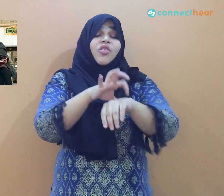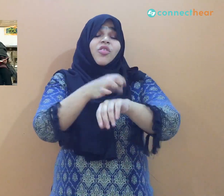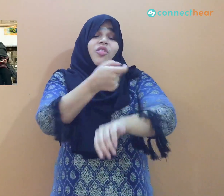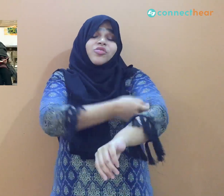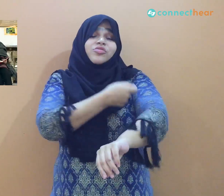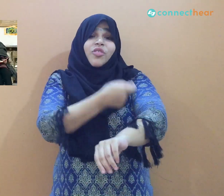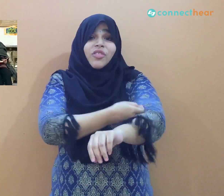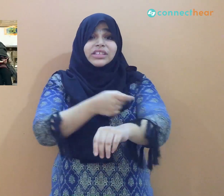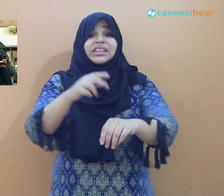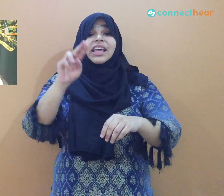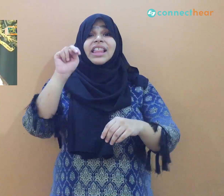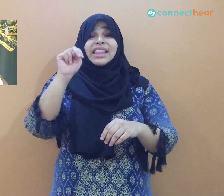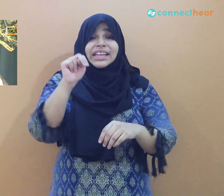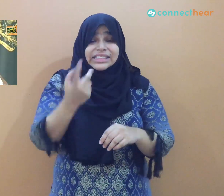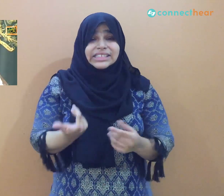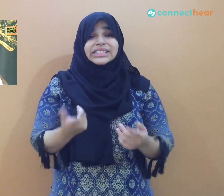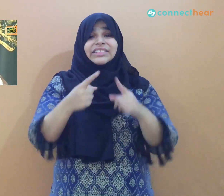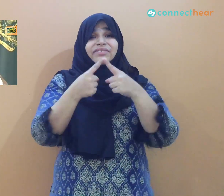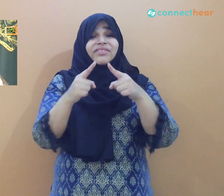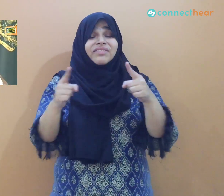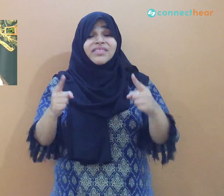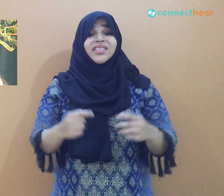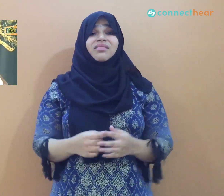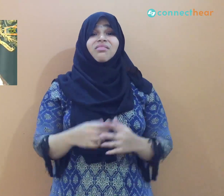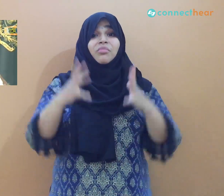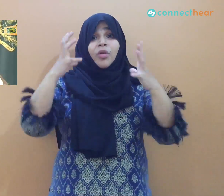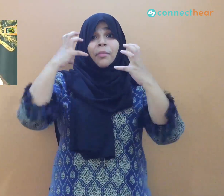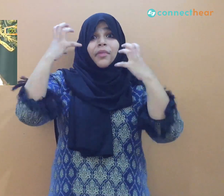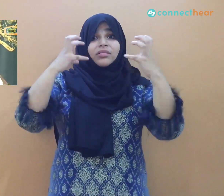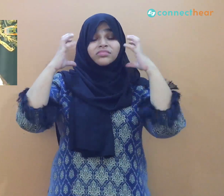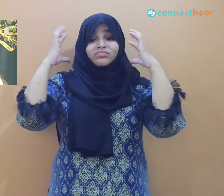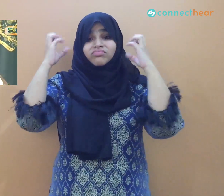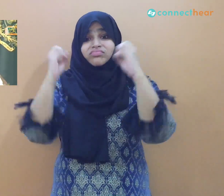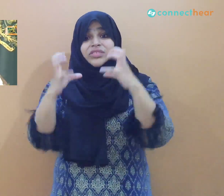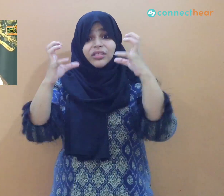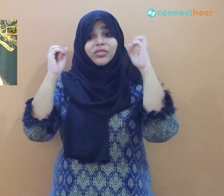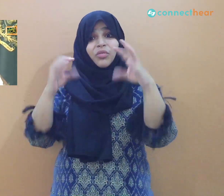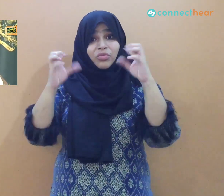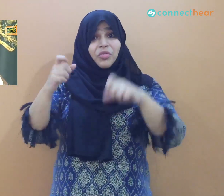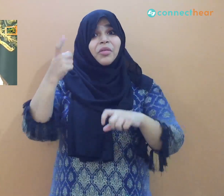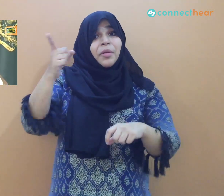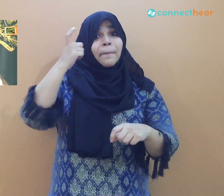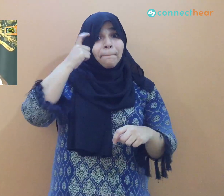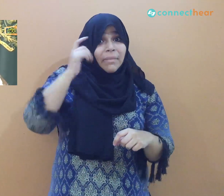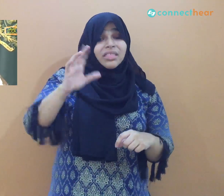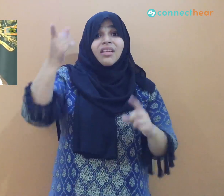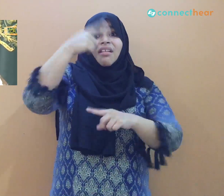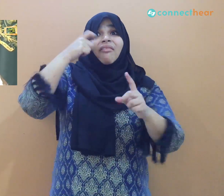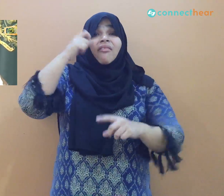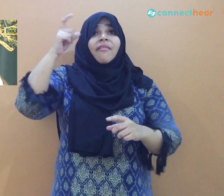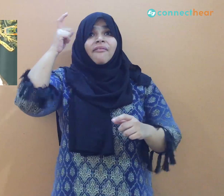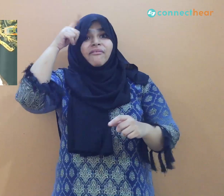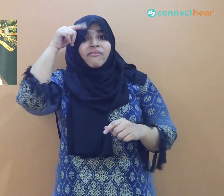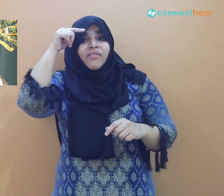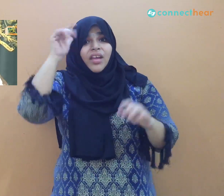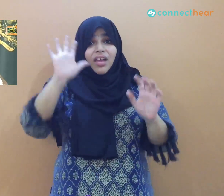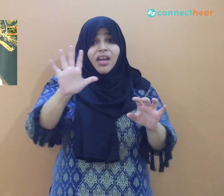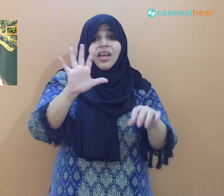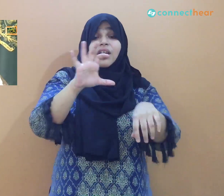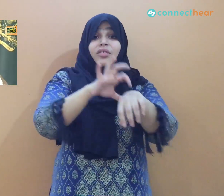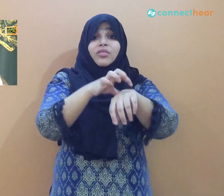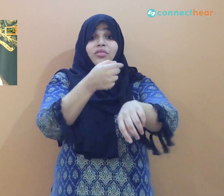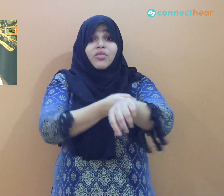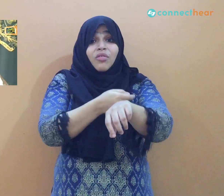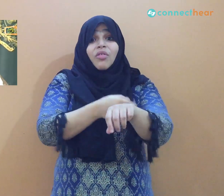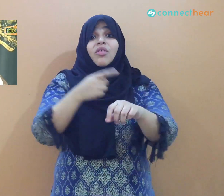ہمارے ڈاکٹرز، نرسز. تو ان کے اوپر پریشر پڑنا تھا اور مجھے پتا تھا کہ ان کو فکر ہے، اور انہوں نے ڈاکٹرز کی